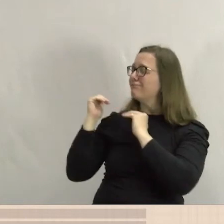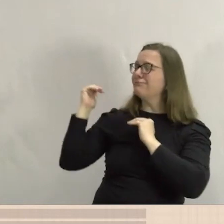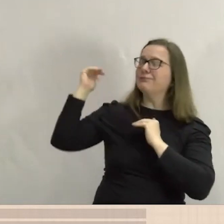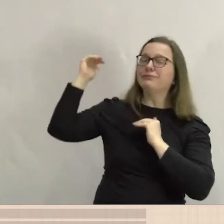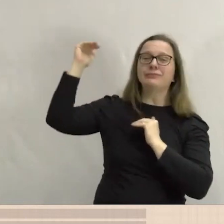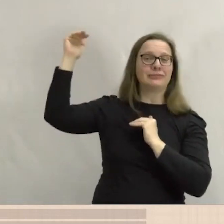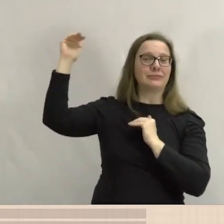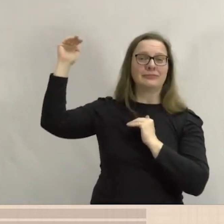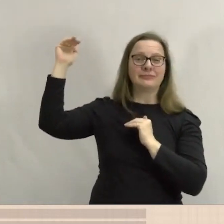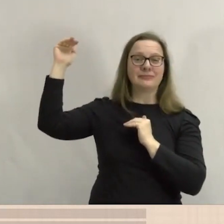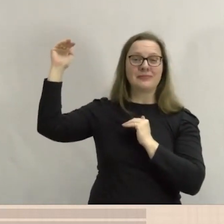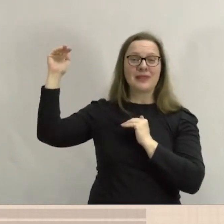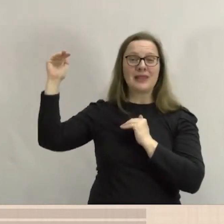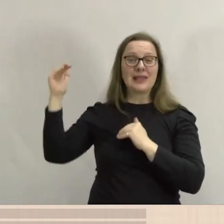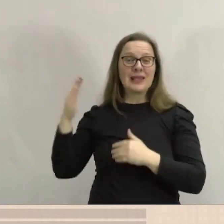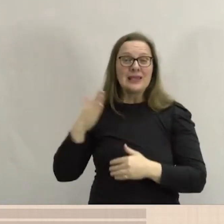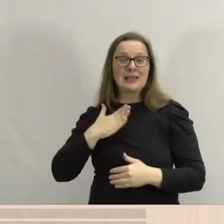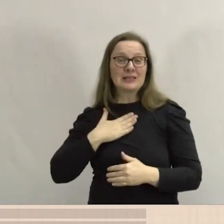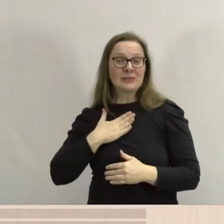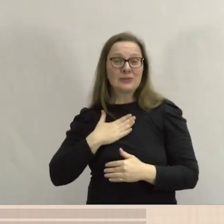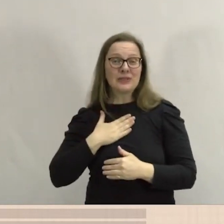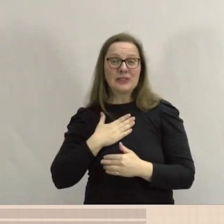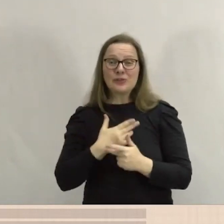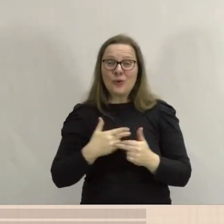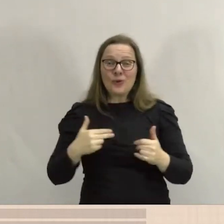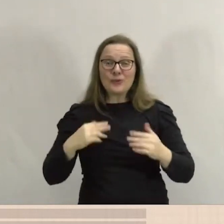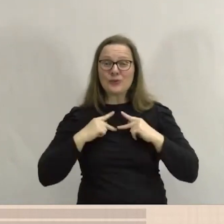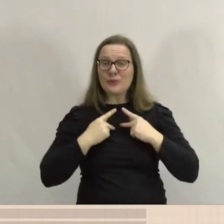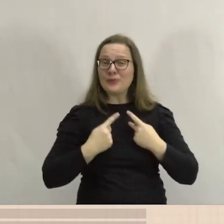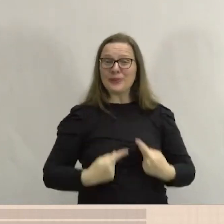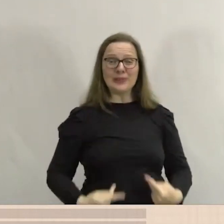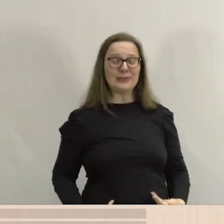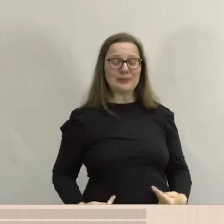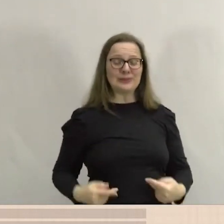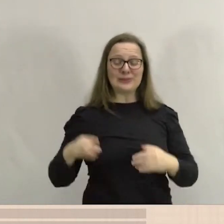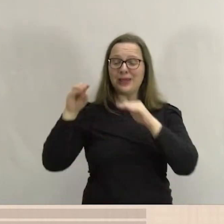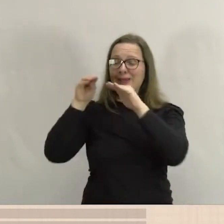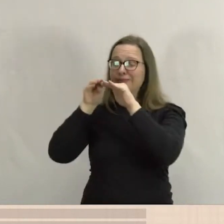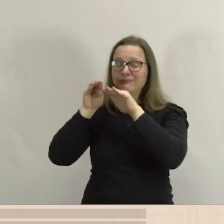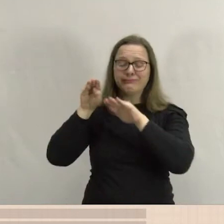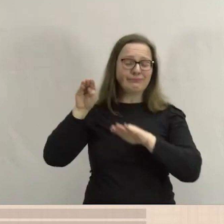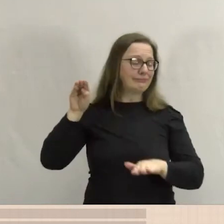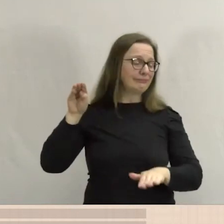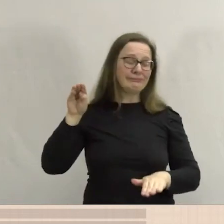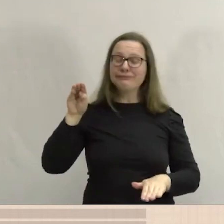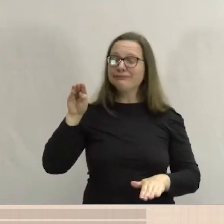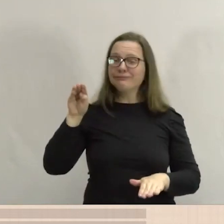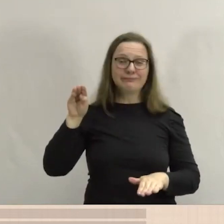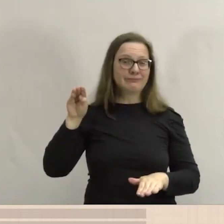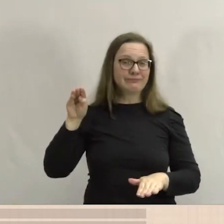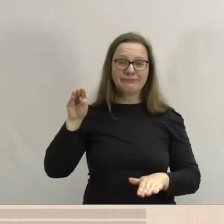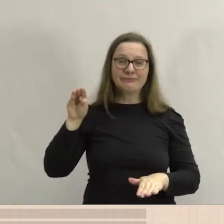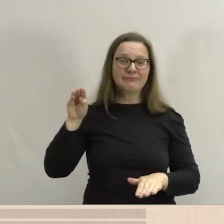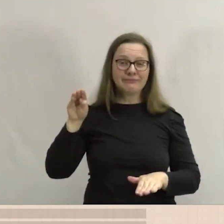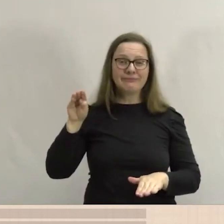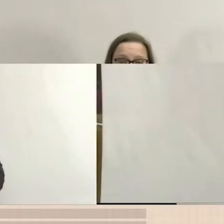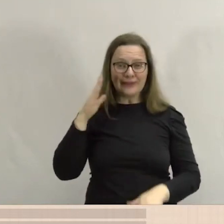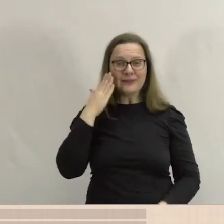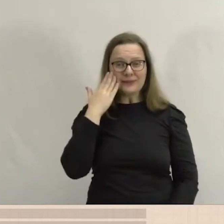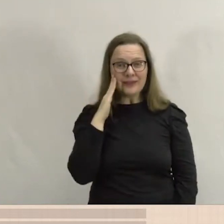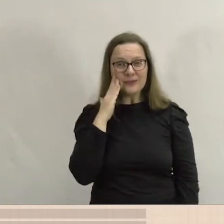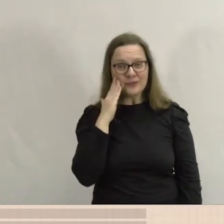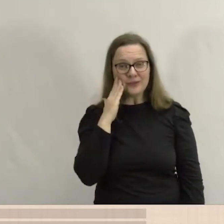vossos caminhos, e os meus pensamentos mais altos do que os vossos pensamentos.